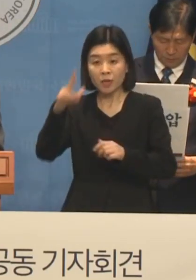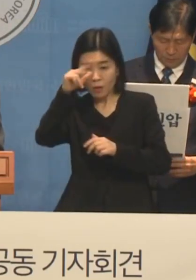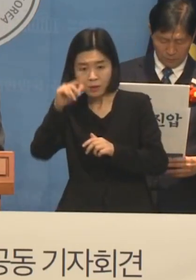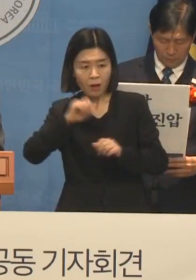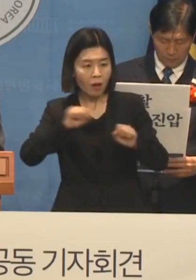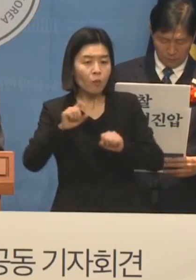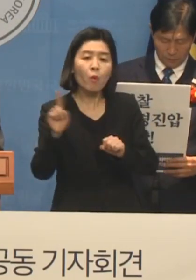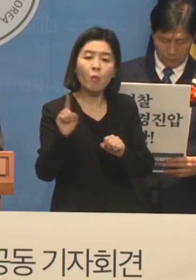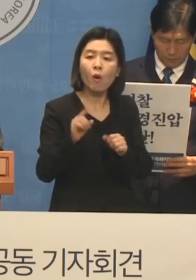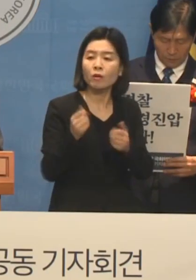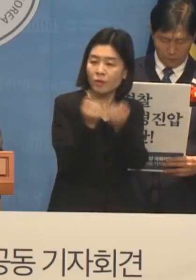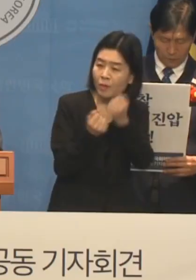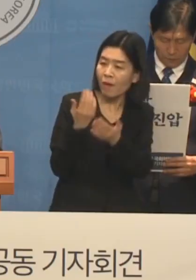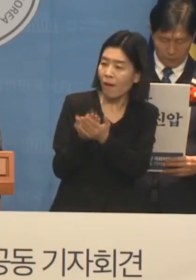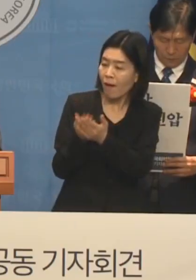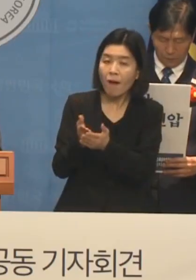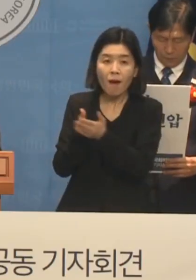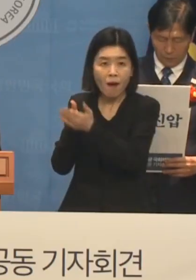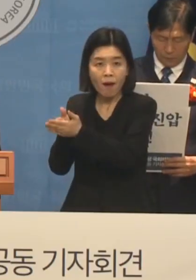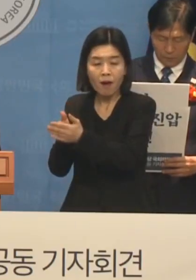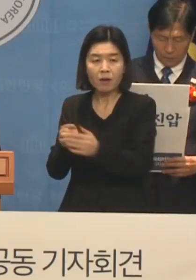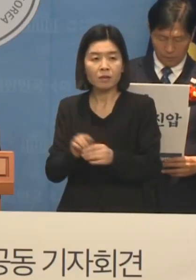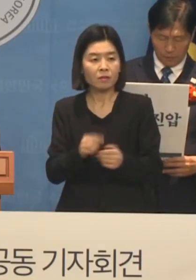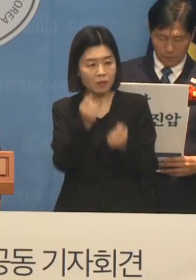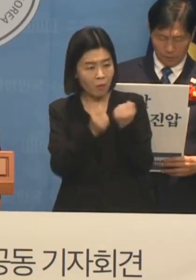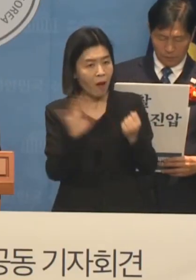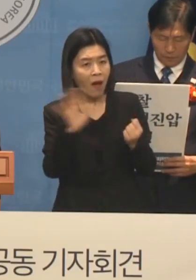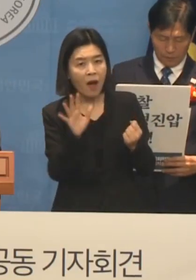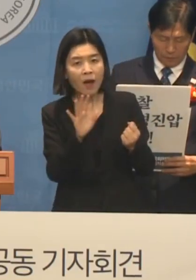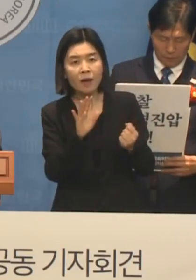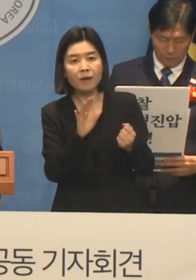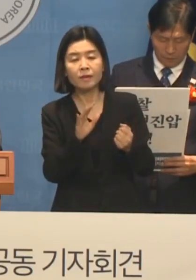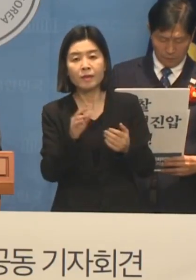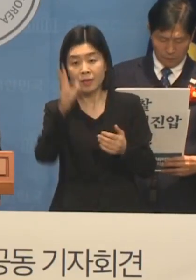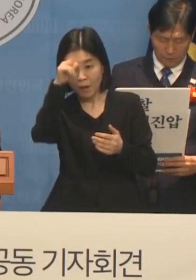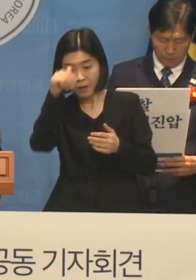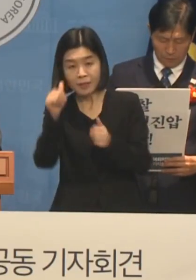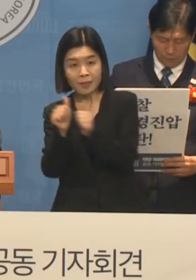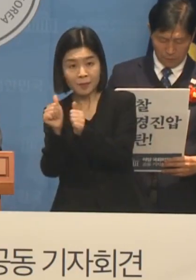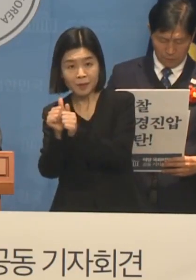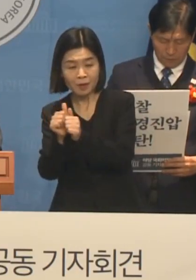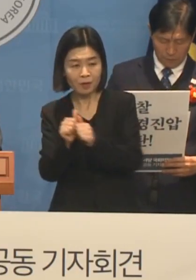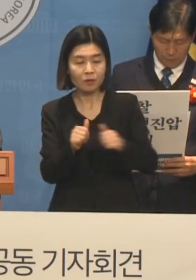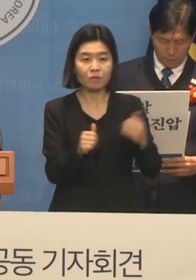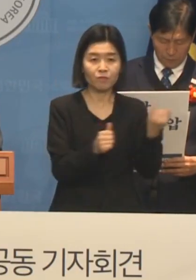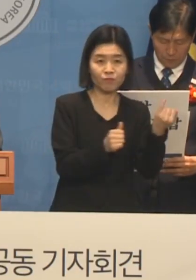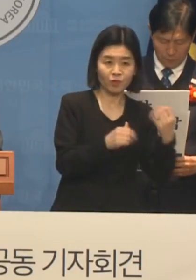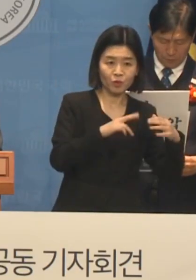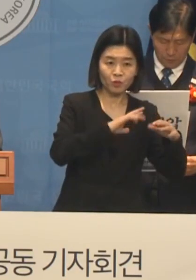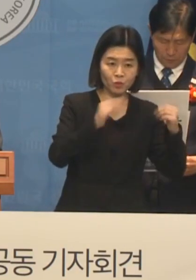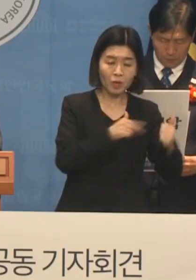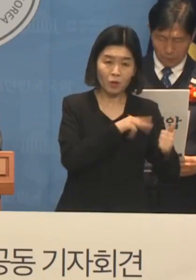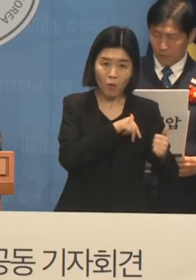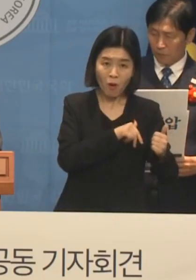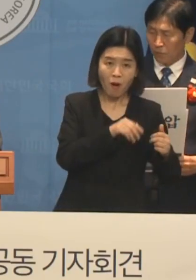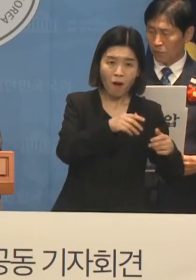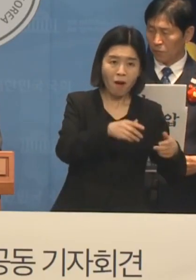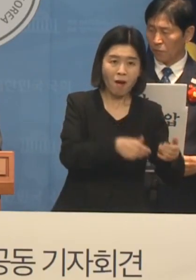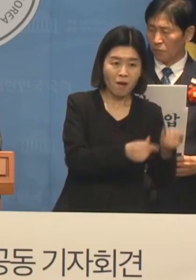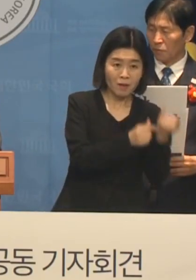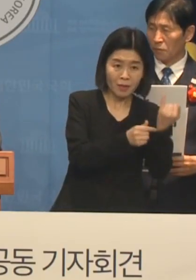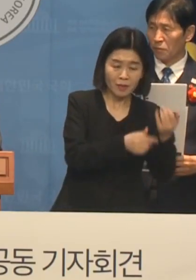불구하고 설명은커녕 물건 취급하듯이 남성 경찰관들이 여성 국회의원의 사지를 들어서